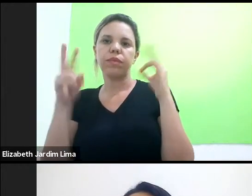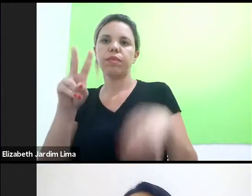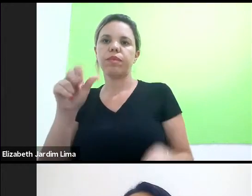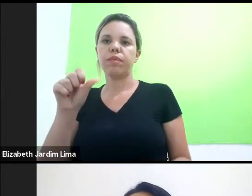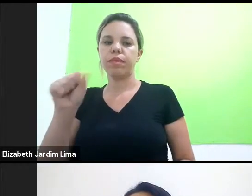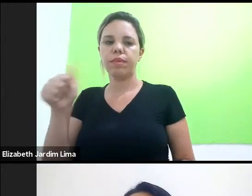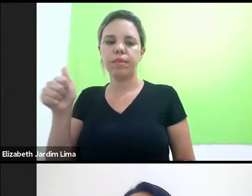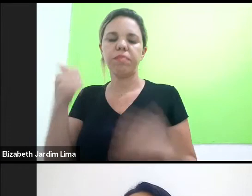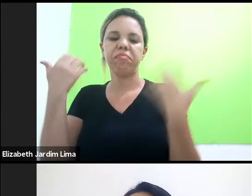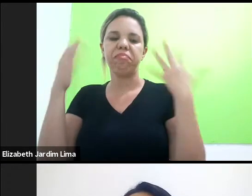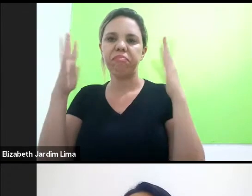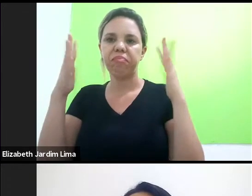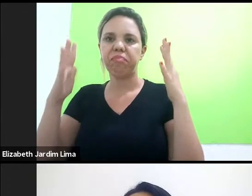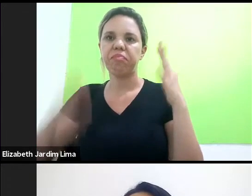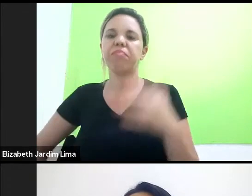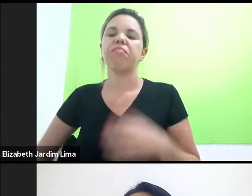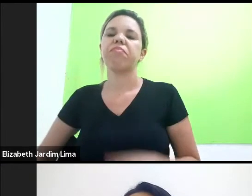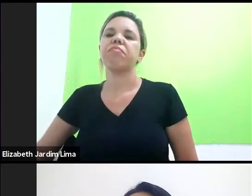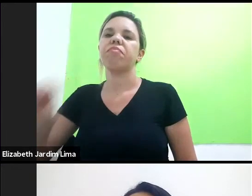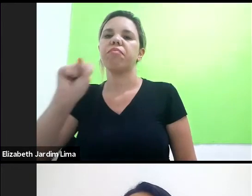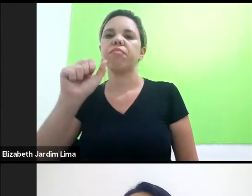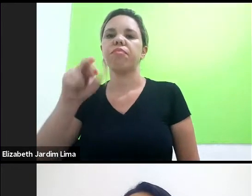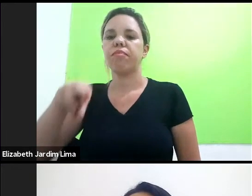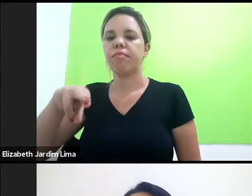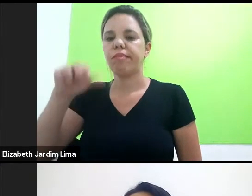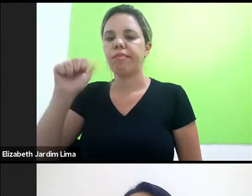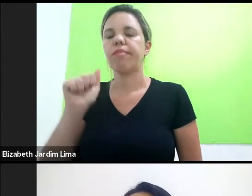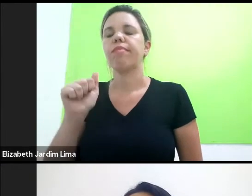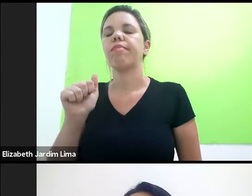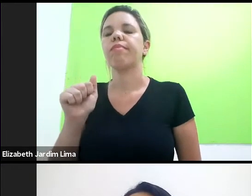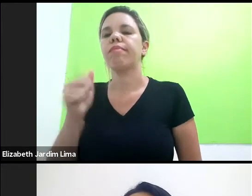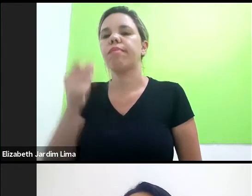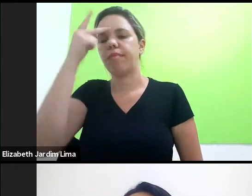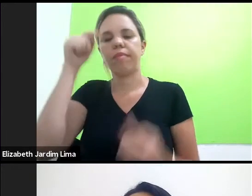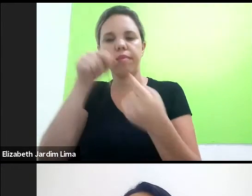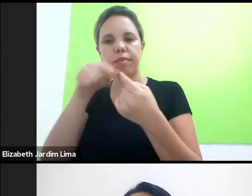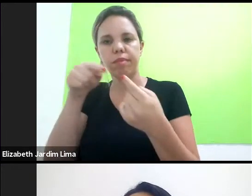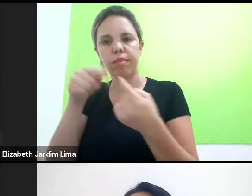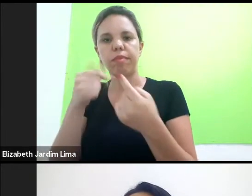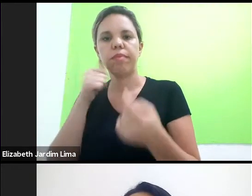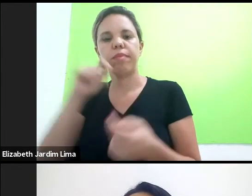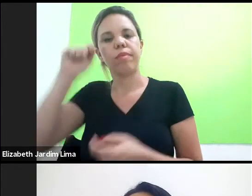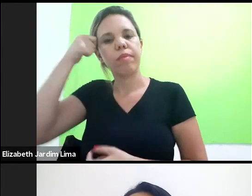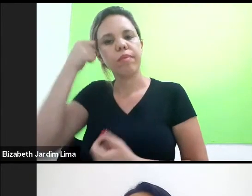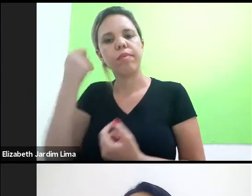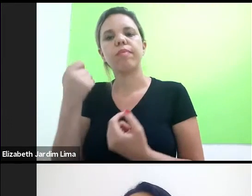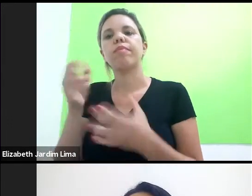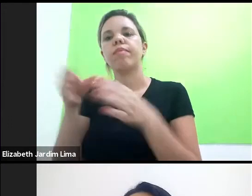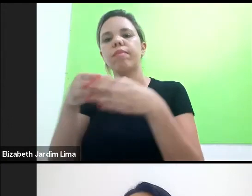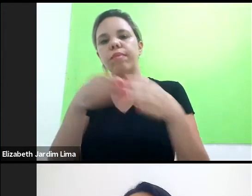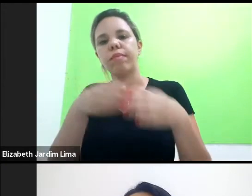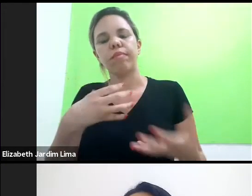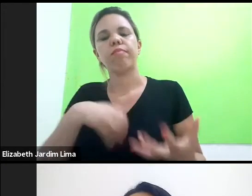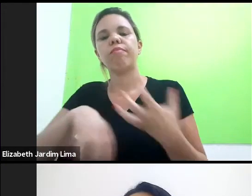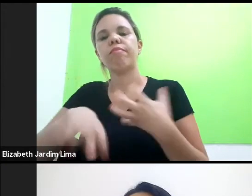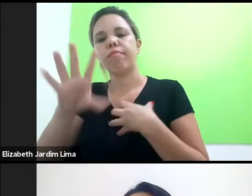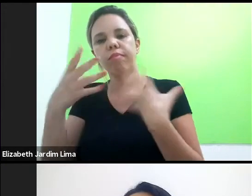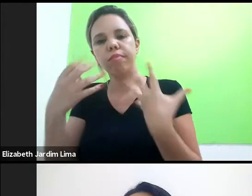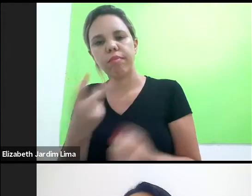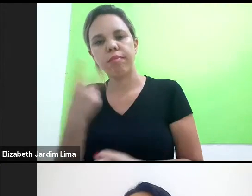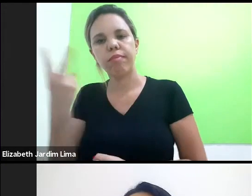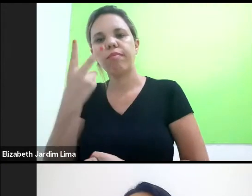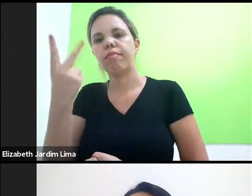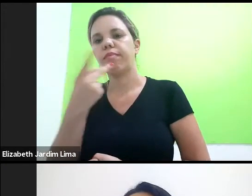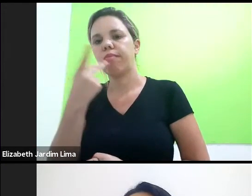mandou parabéns para a Samara, Salu Luz falou que se identifica muito enquanto mulher negra de comunidade, se sentindo contemplada, falando,